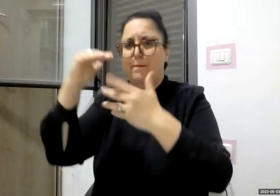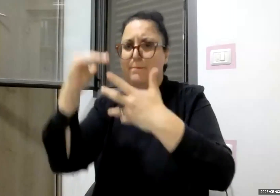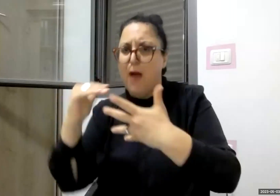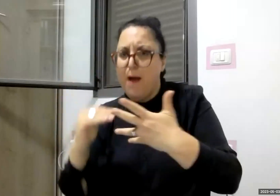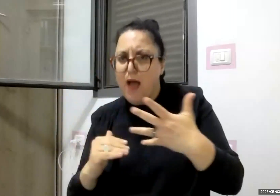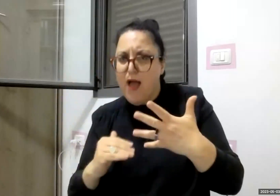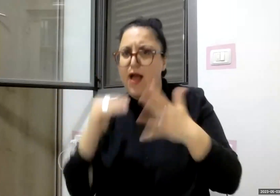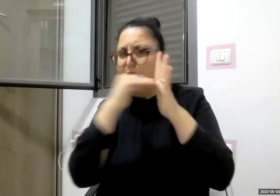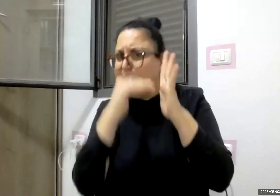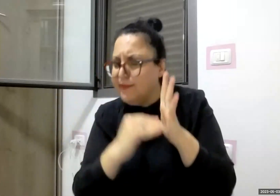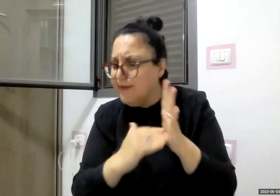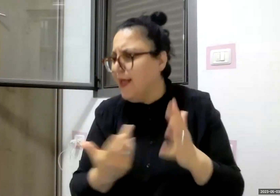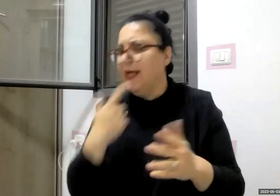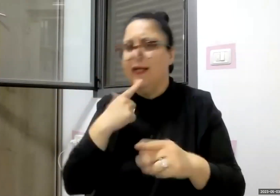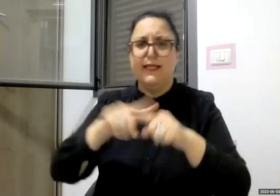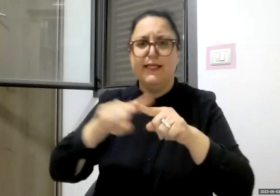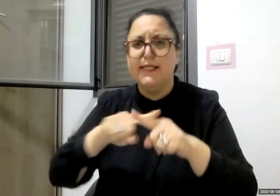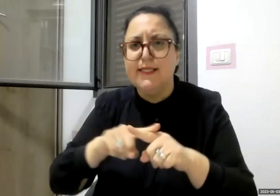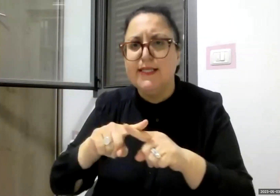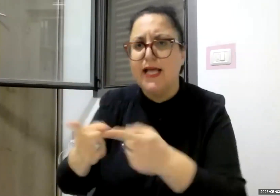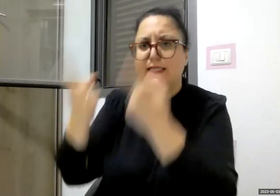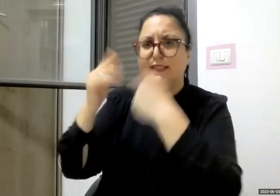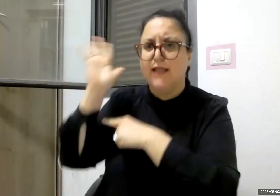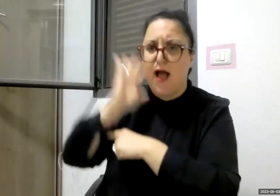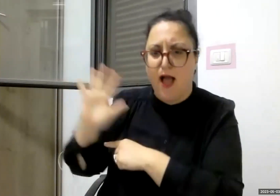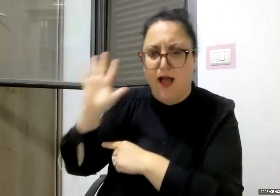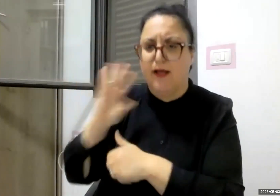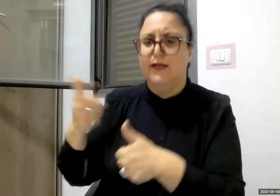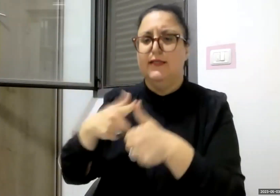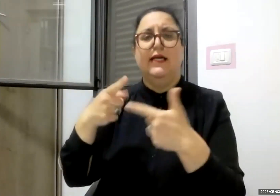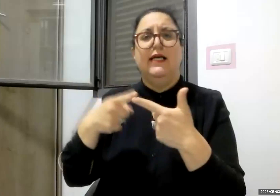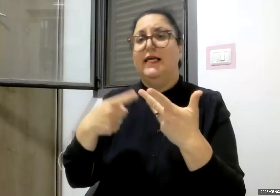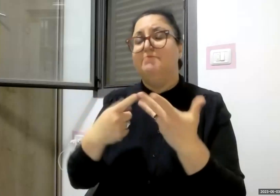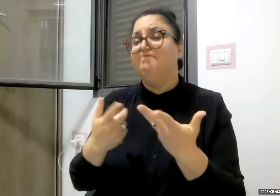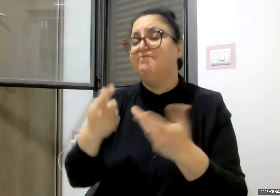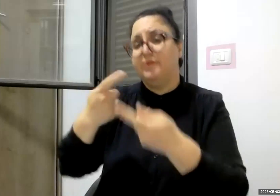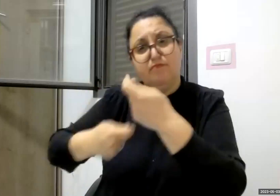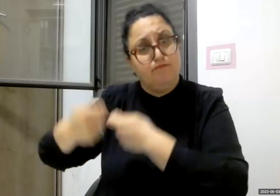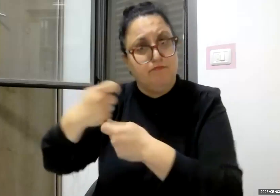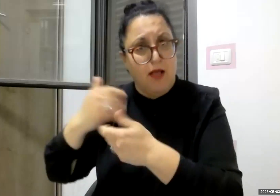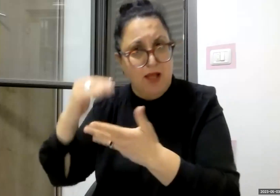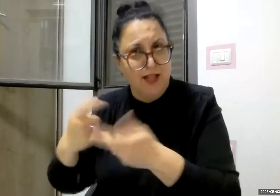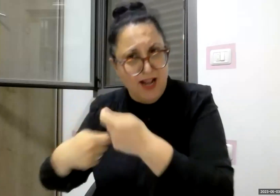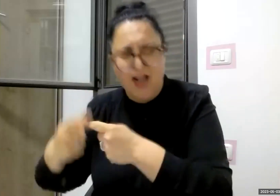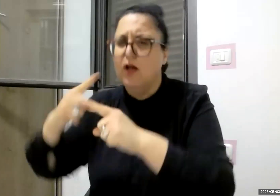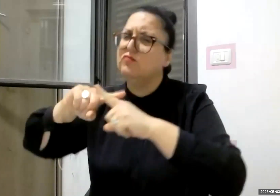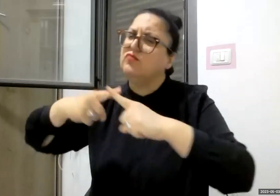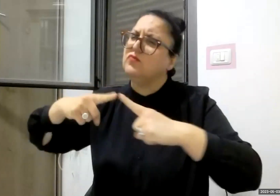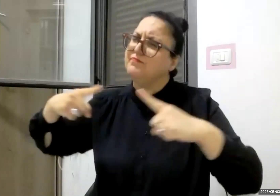הצטלבויות נוספות, כמו למשל מעמד, גזע, רקע, מעמד